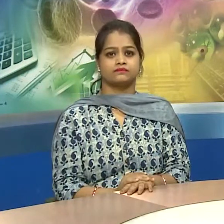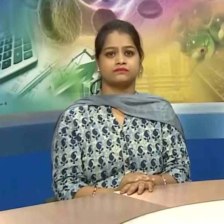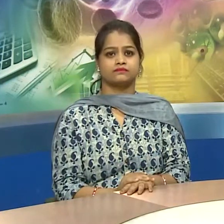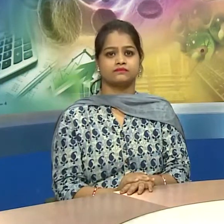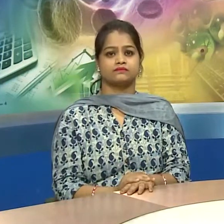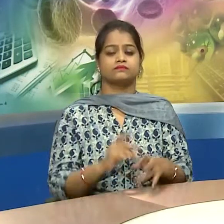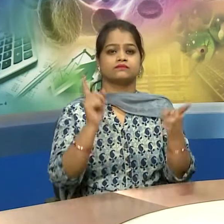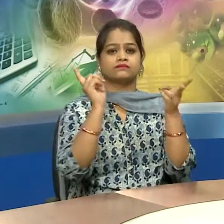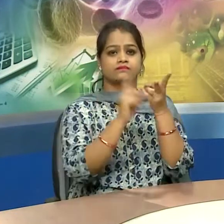दूसरा प्रश्न,